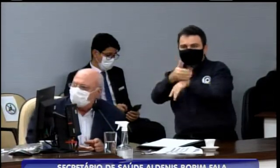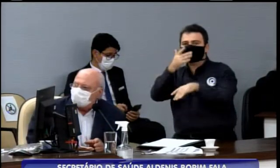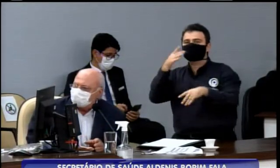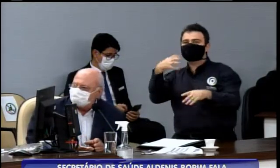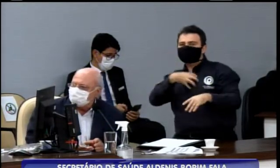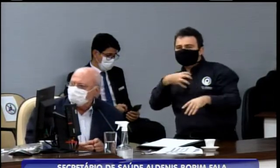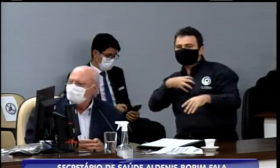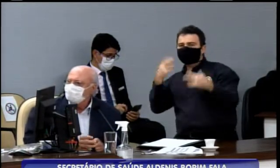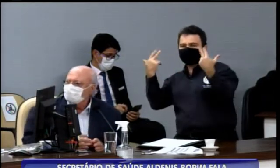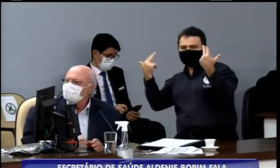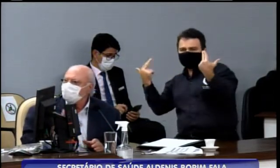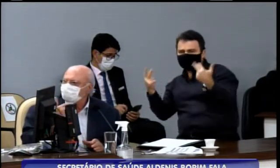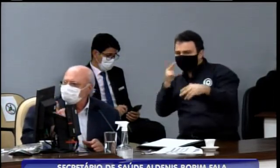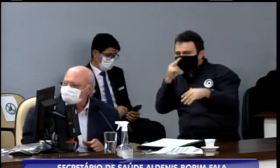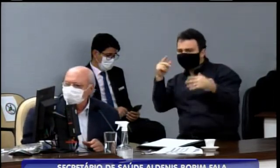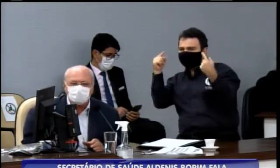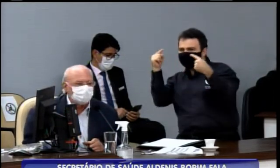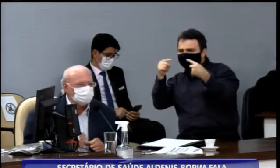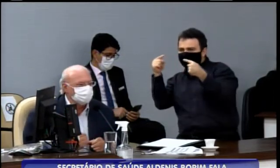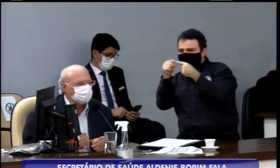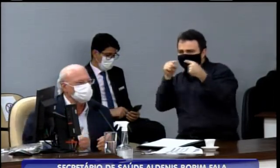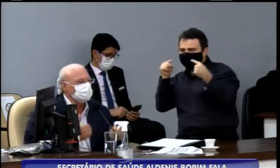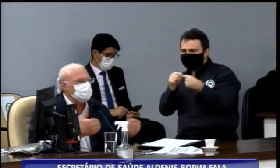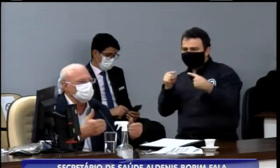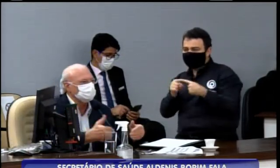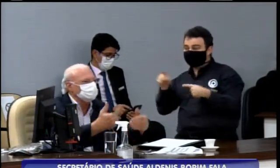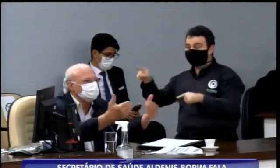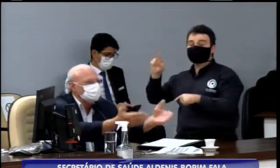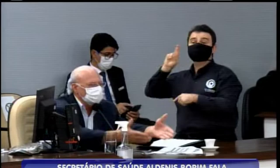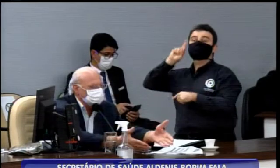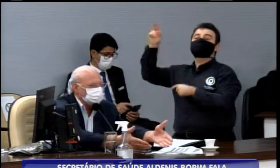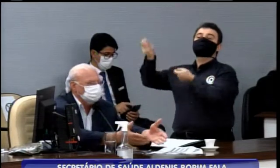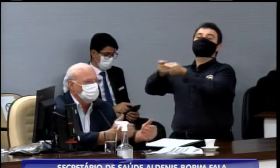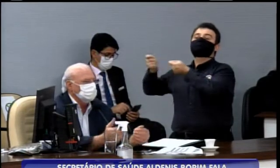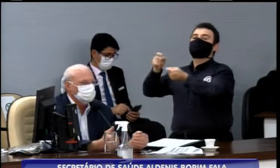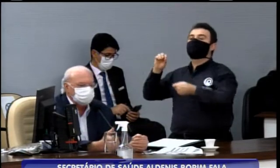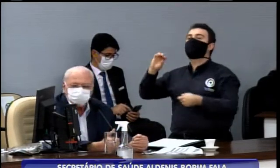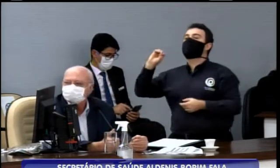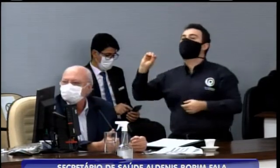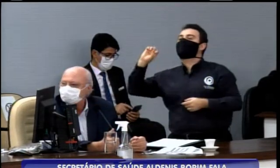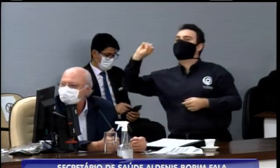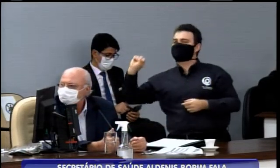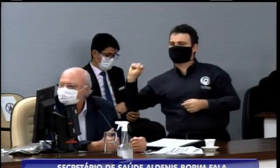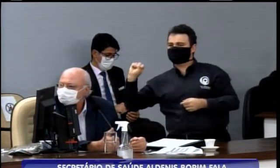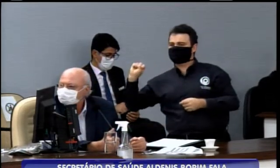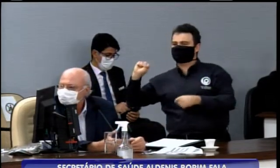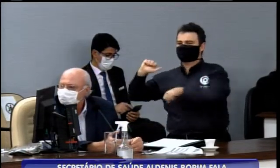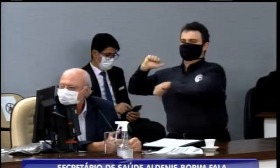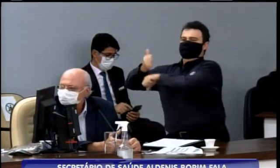por uma OS. E, a partir daquilo, nós chegamos num preço X.